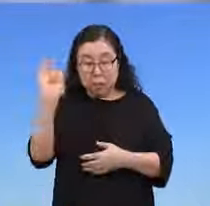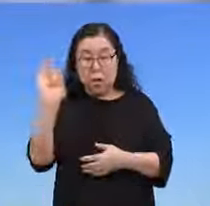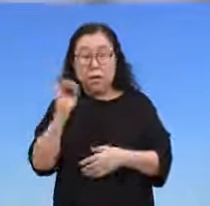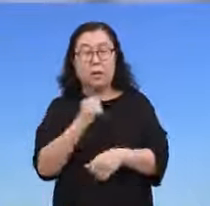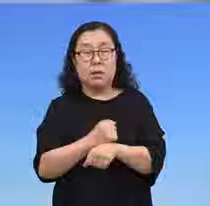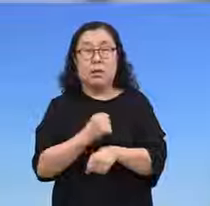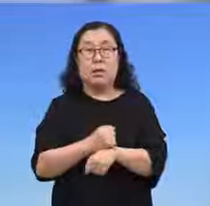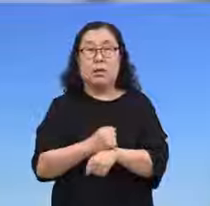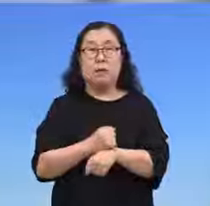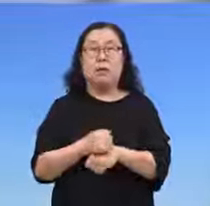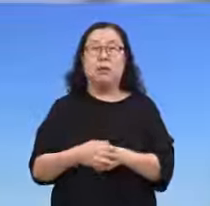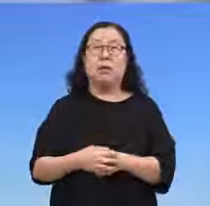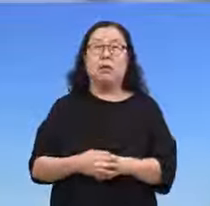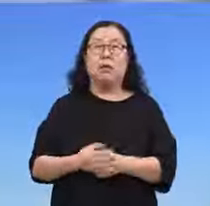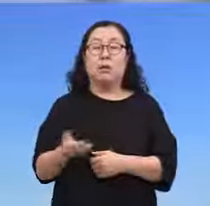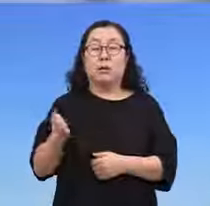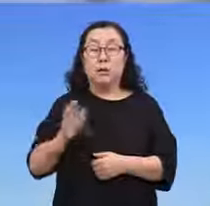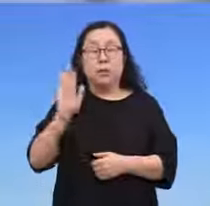있습니까?